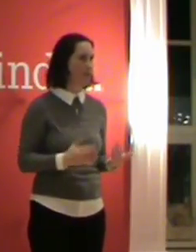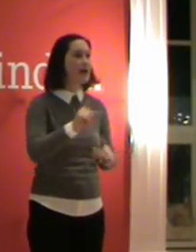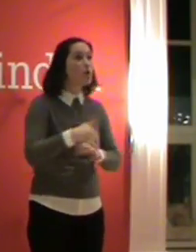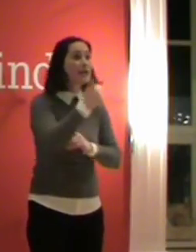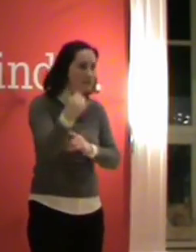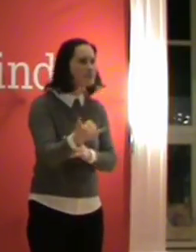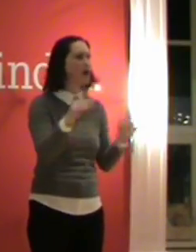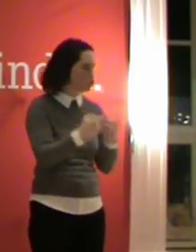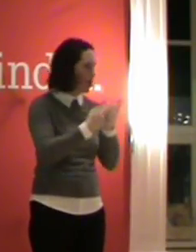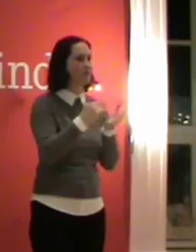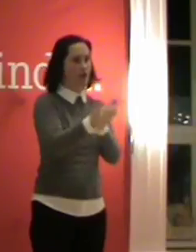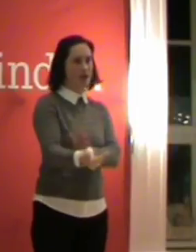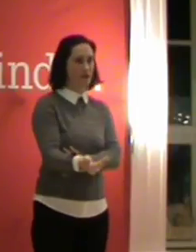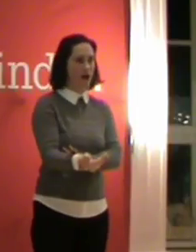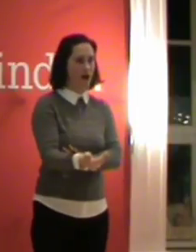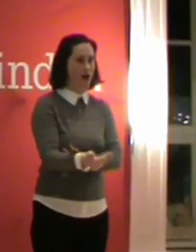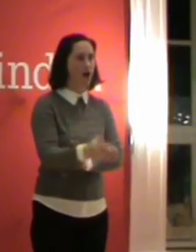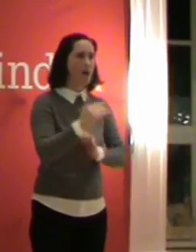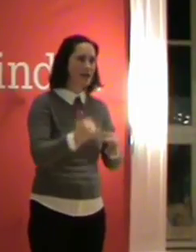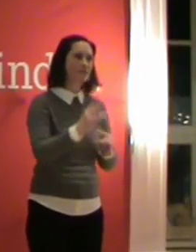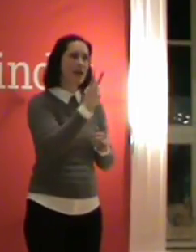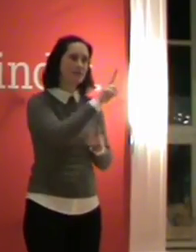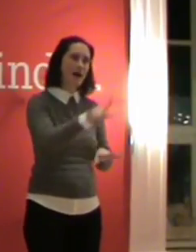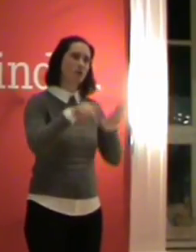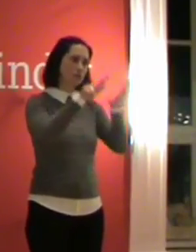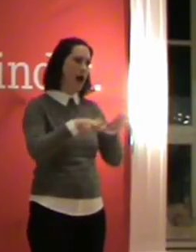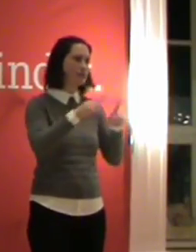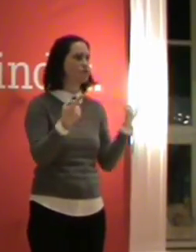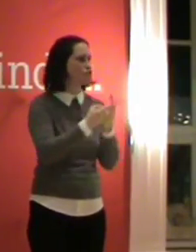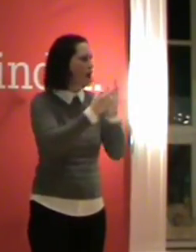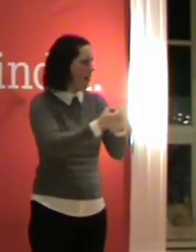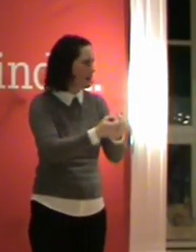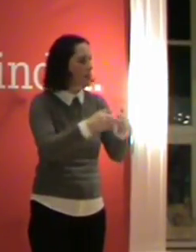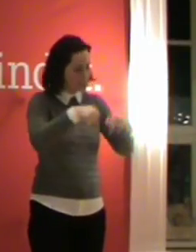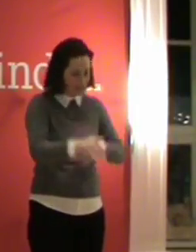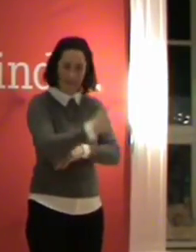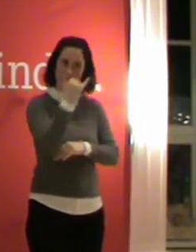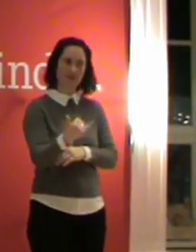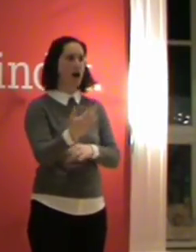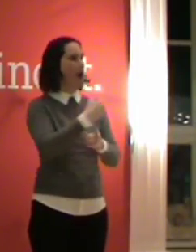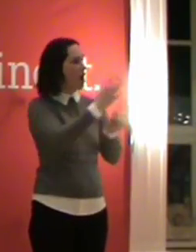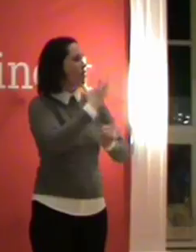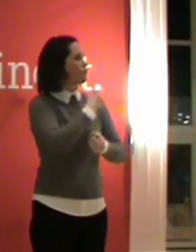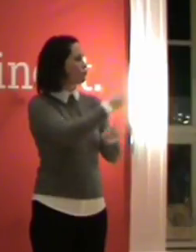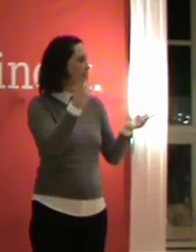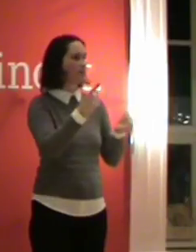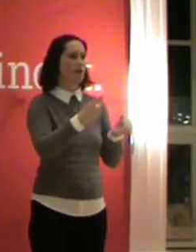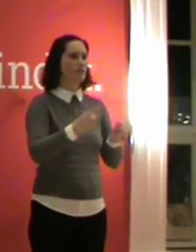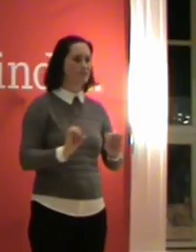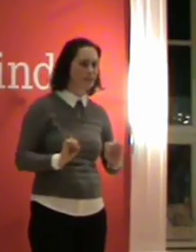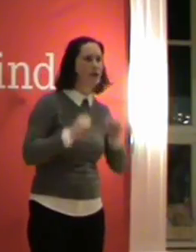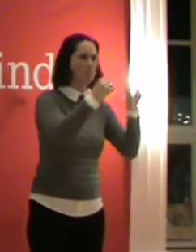Jahr führen. Also das ist eine gute Idee, das dann im Jahr 2018 zu machen. In diesem Jahr wünsche ich uns ein kämpferisches,